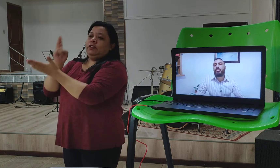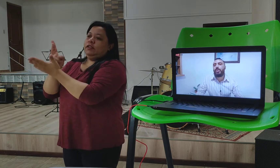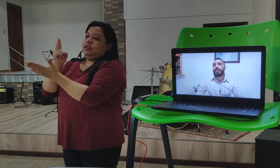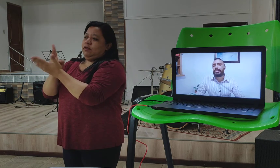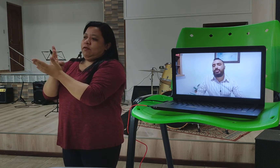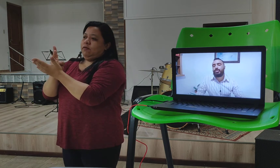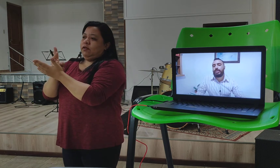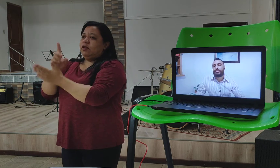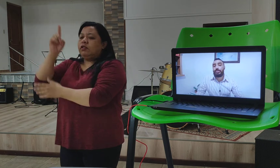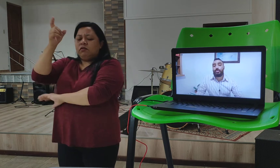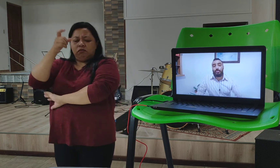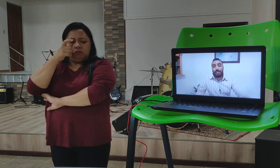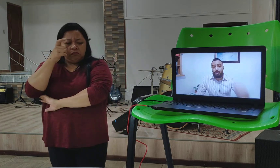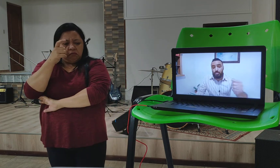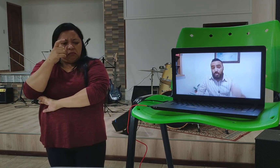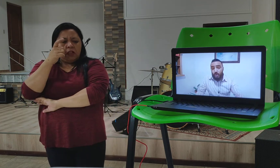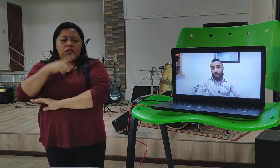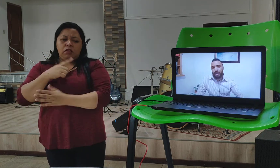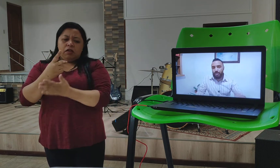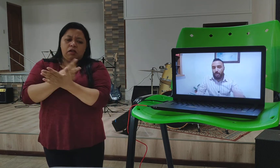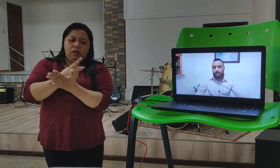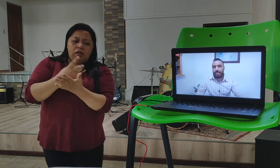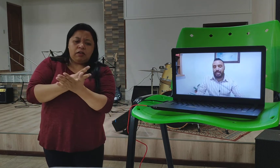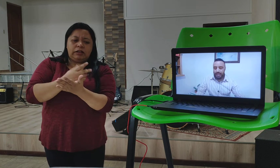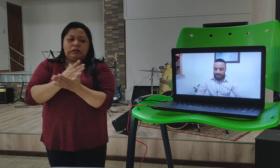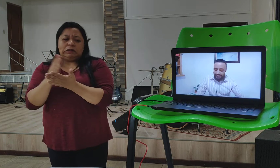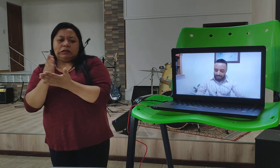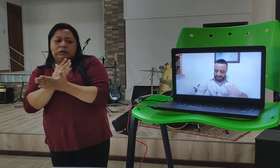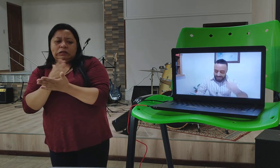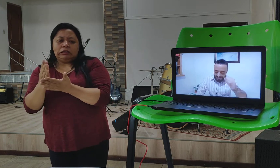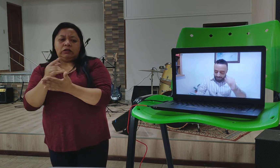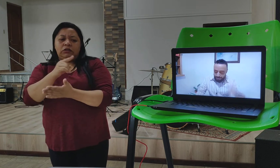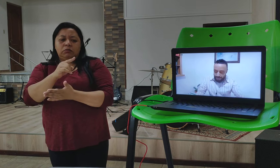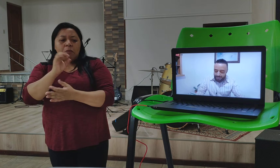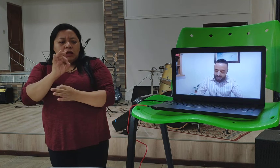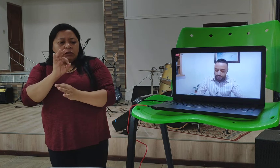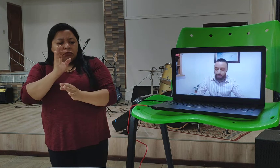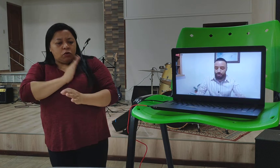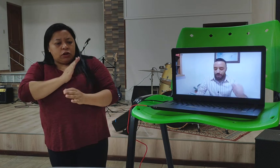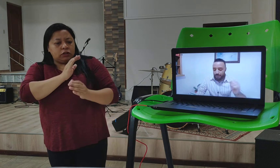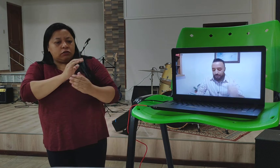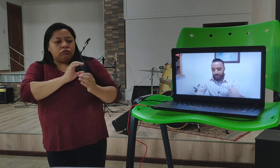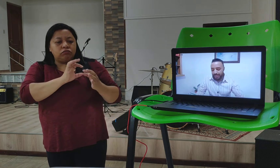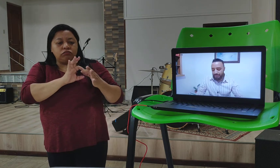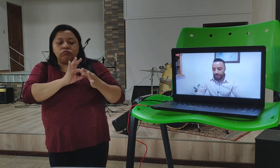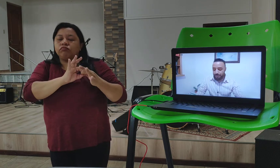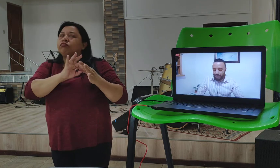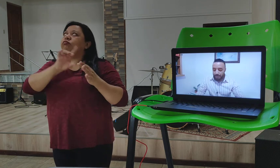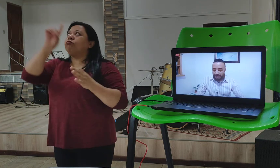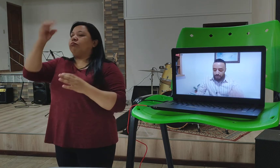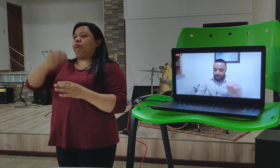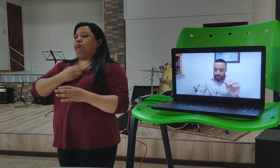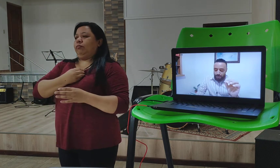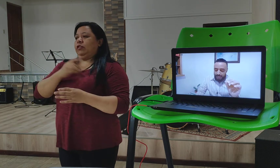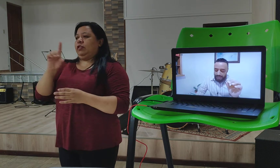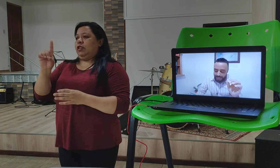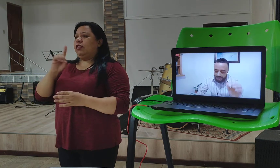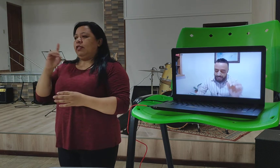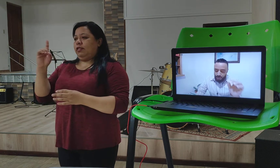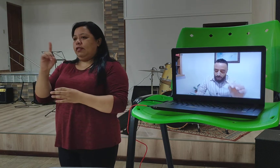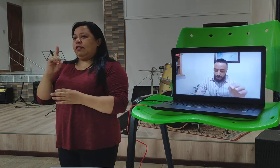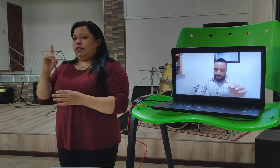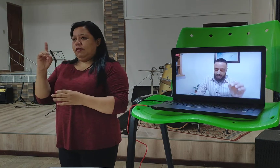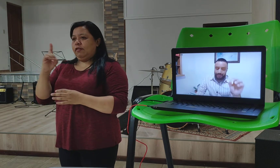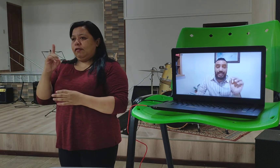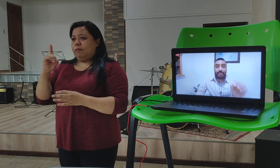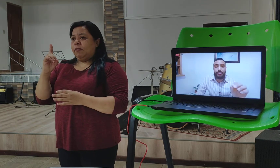também é um homem segundo o coração de Deus. Mas um homem que recebeu esse título foi Davi. Mas não é porque